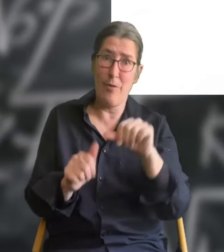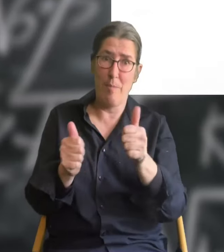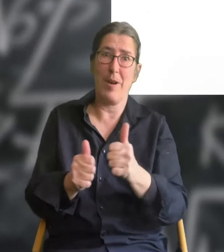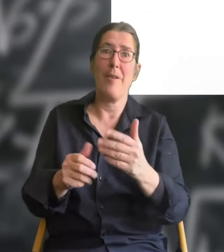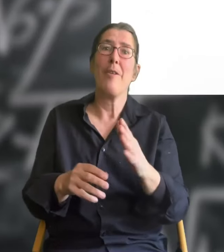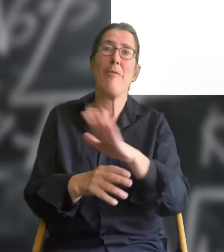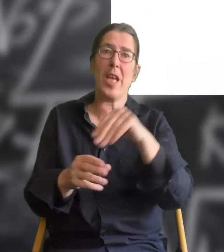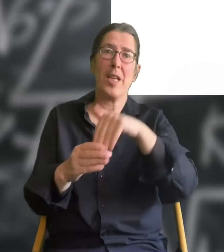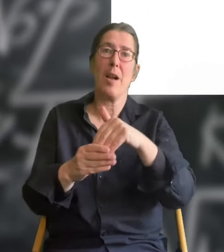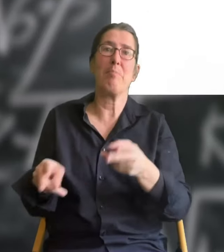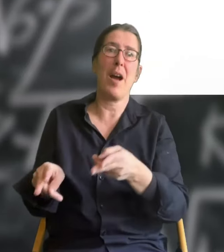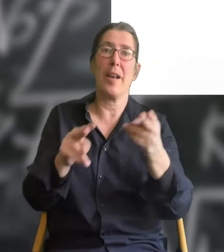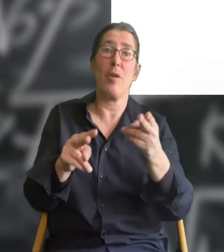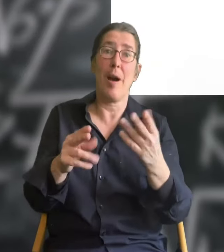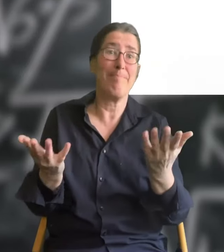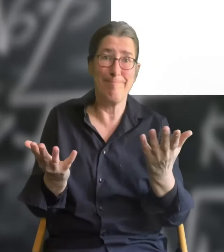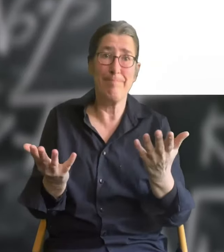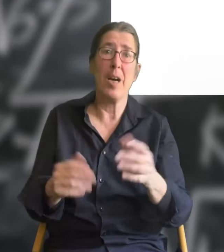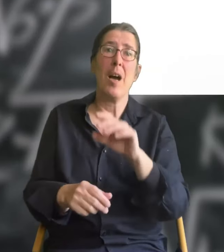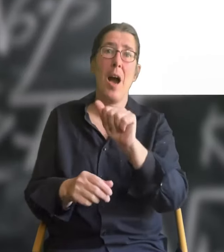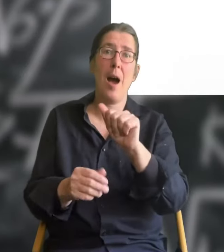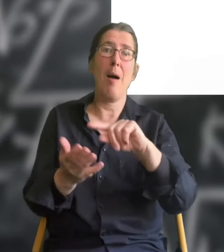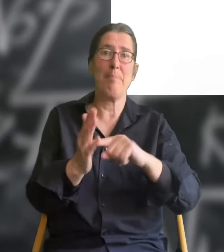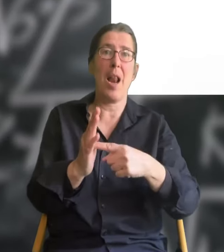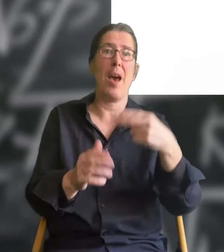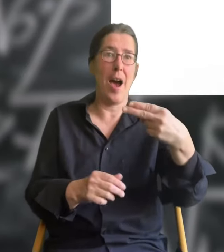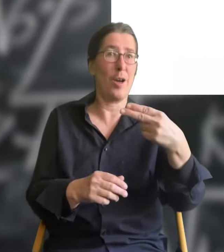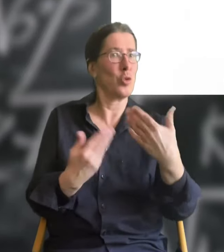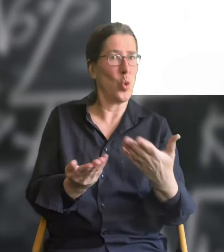Flächeninhalt eines Parallelogramms ist A mal H.